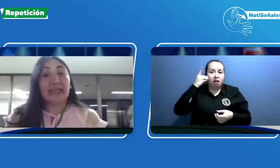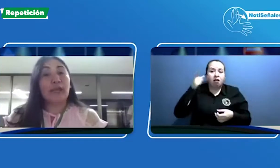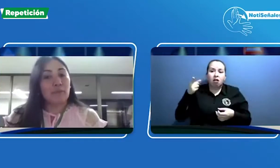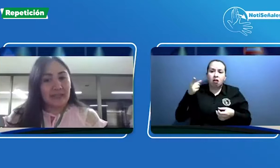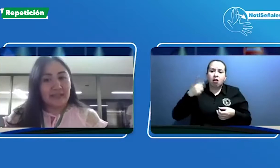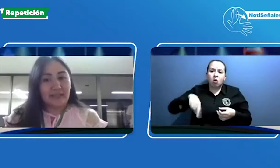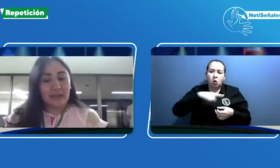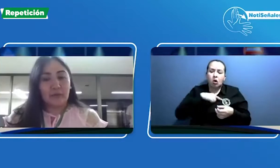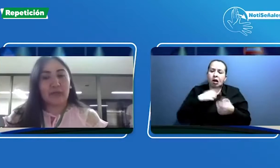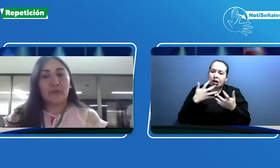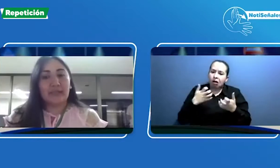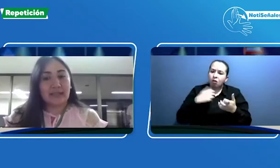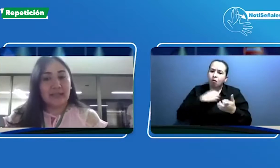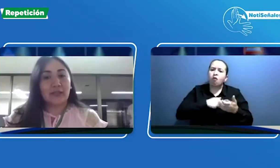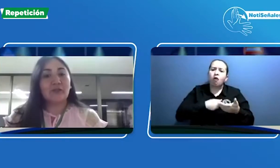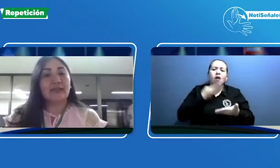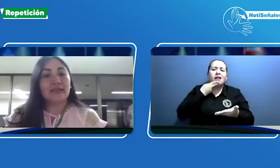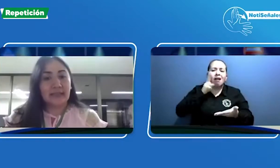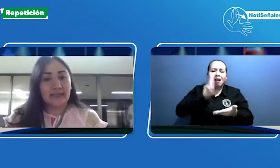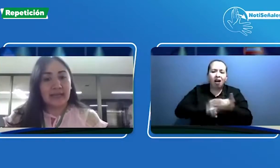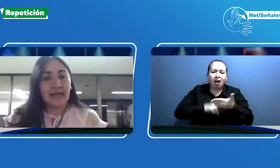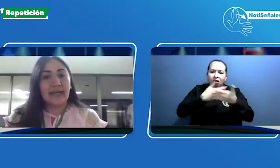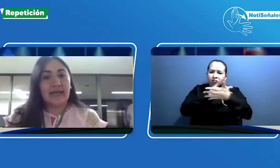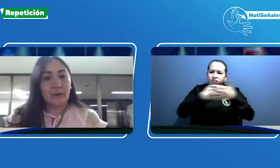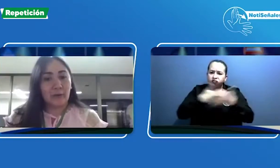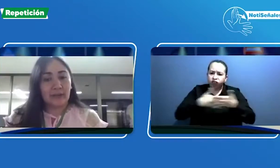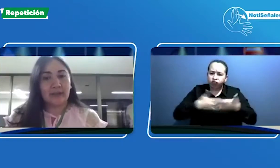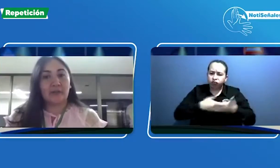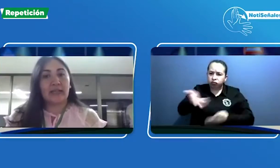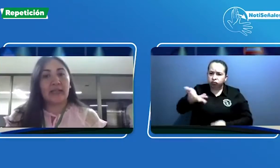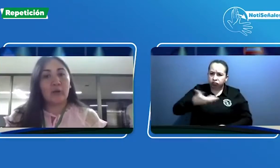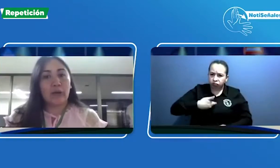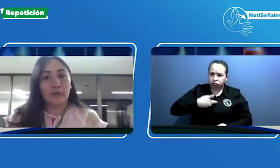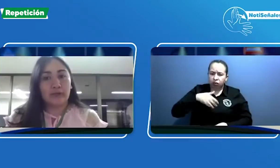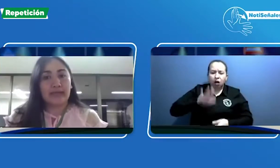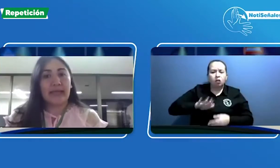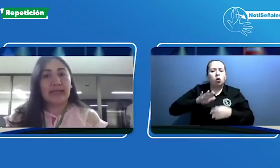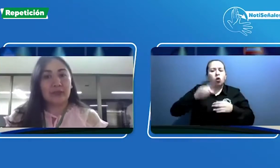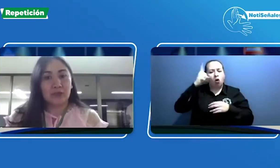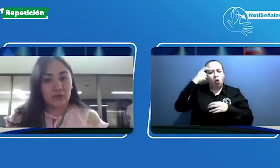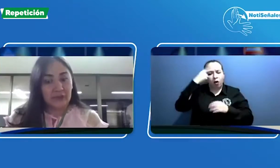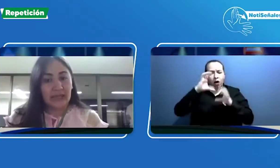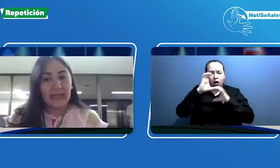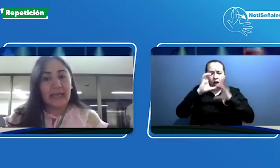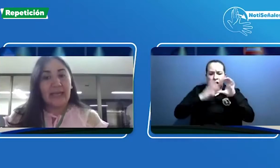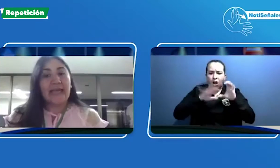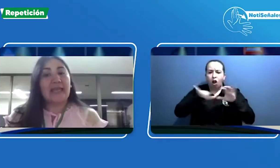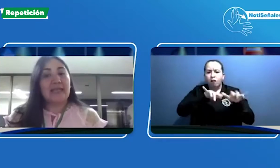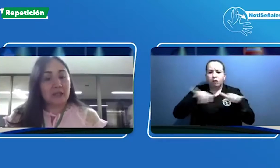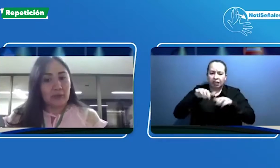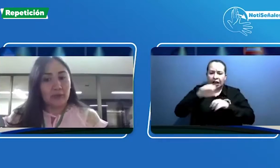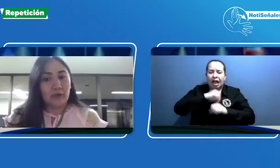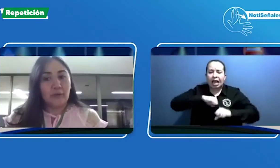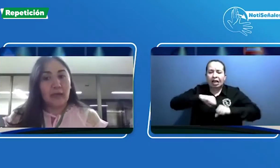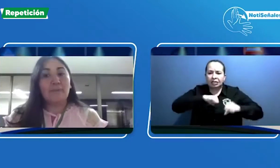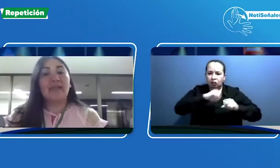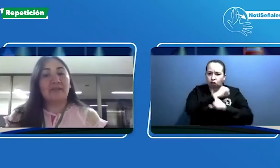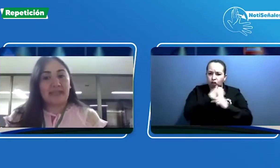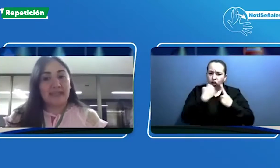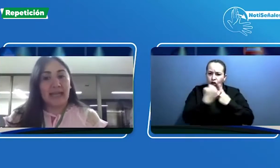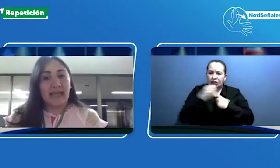que por escrito que por escrito se hiciera llegar a la gobernación del Cauca oficina de gestión social la situación